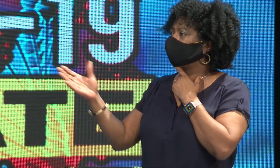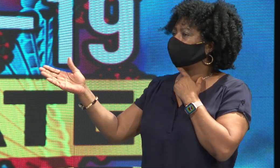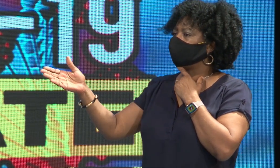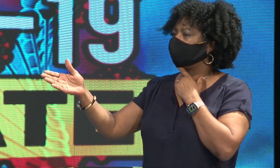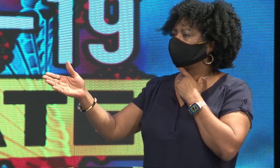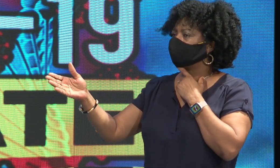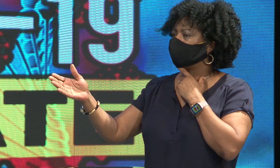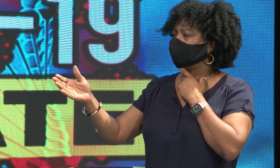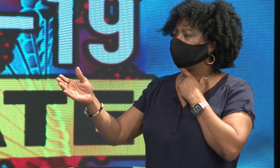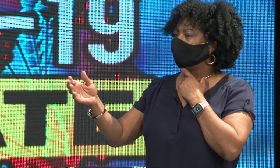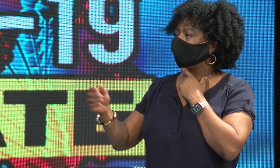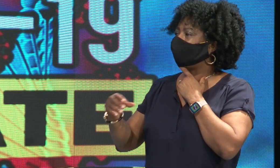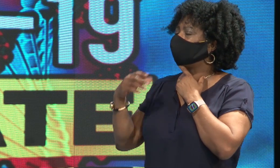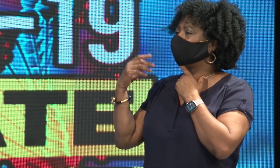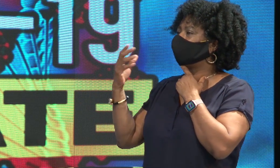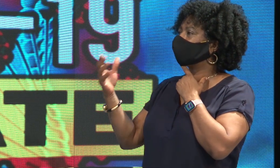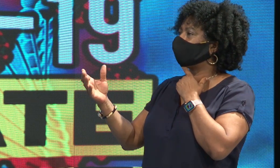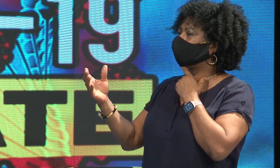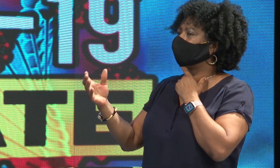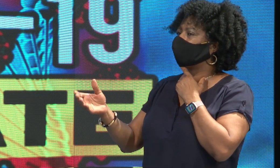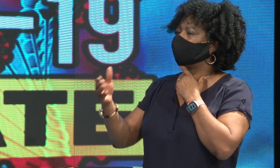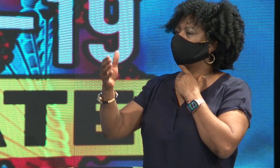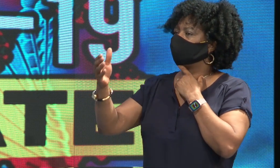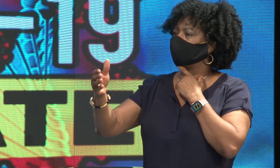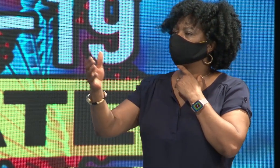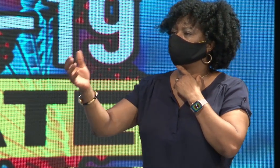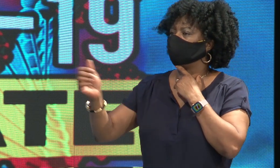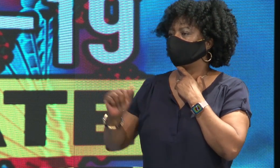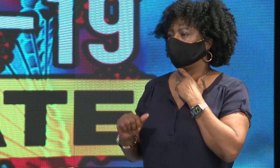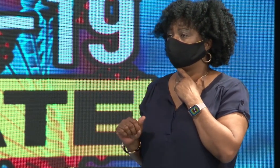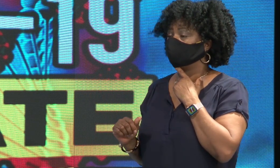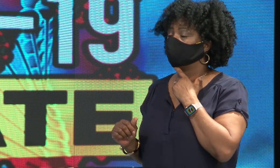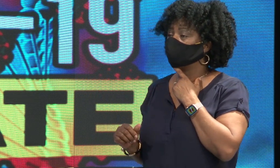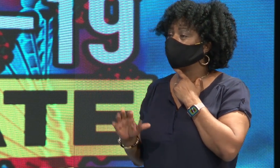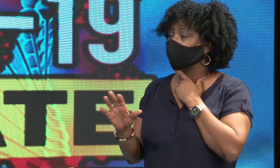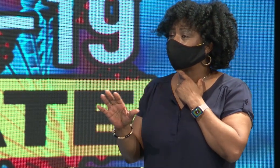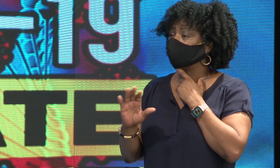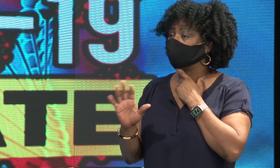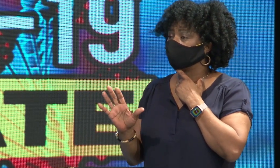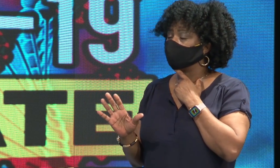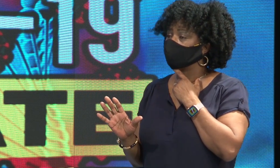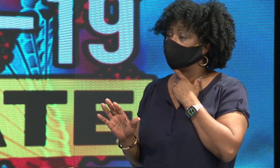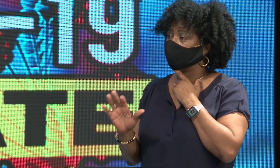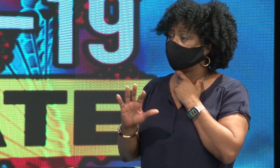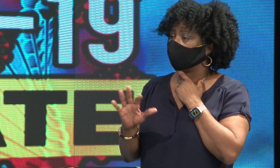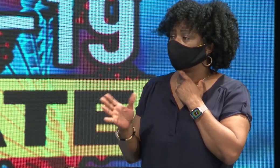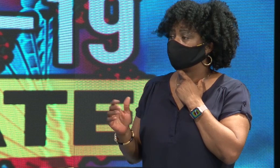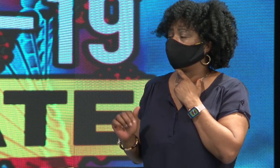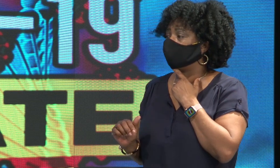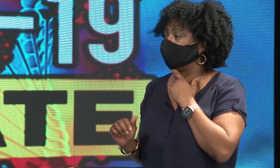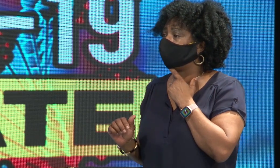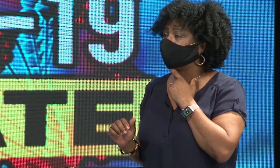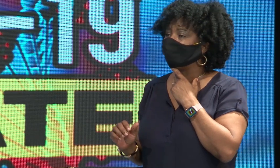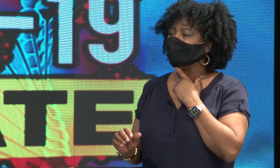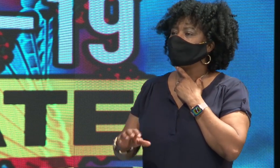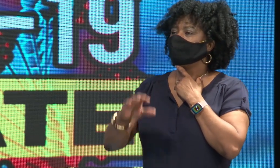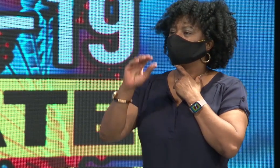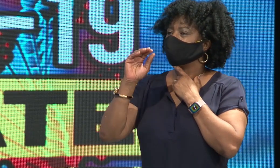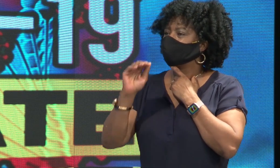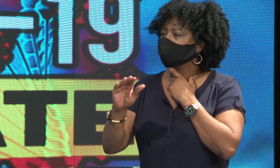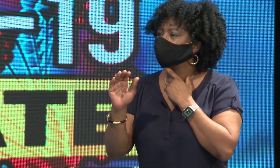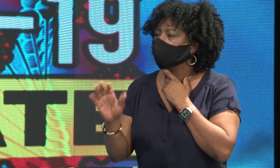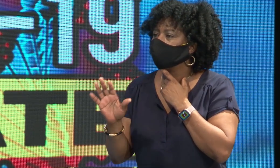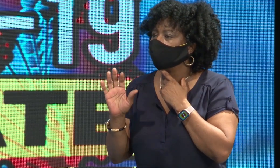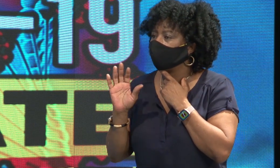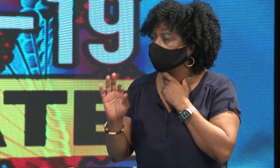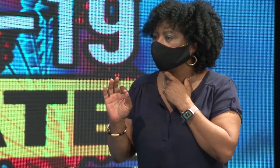Nederland dat iedereen die langs je liep, alleen maar naar je keek en je het virus kon overdragen. Ja. Dus wij hebben niks anders gedaan en wij, dat zijn mijn man en ik. We